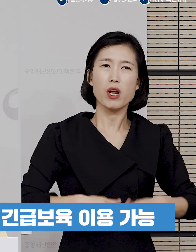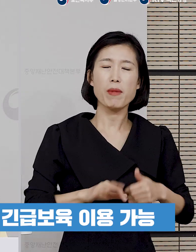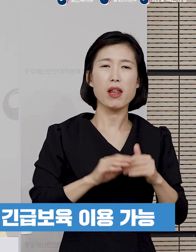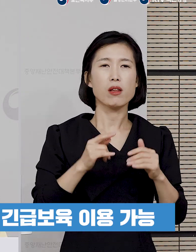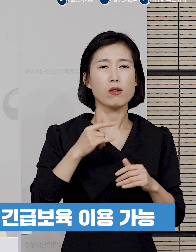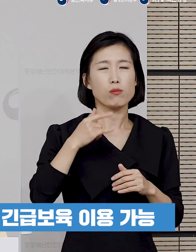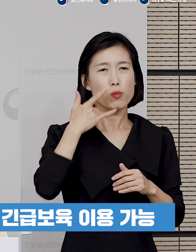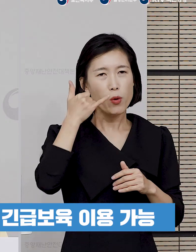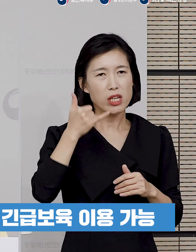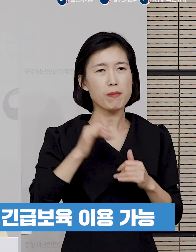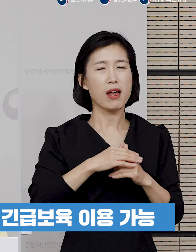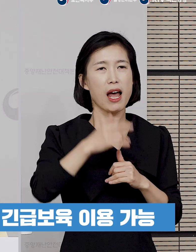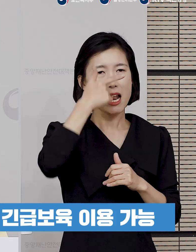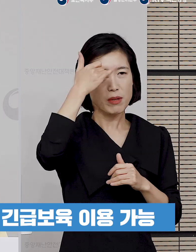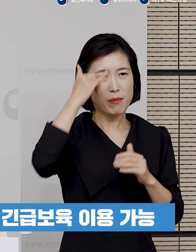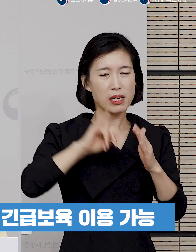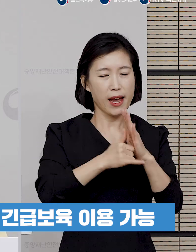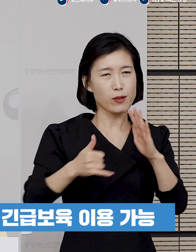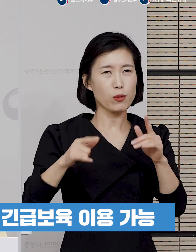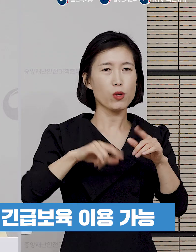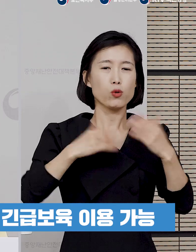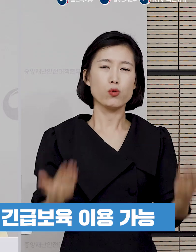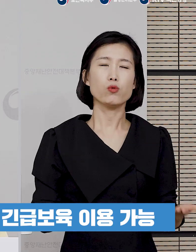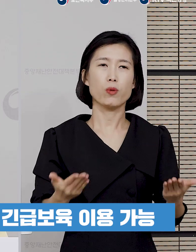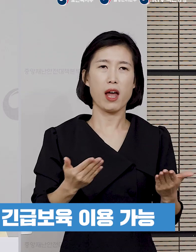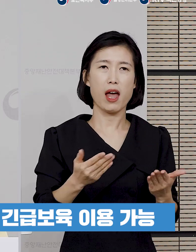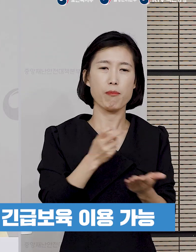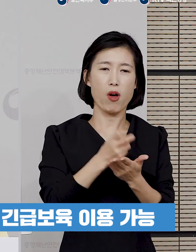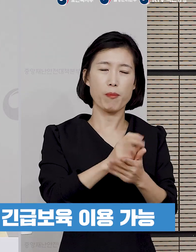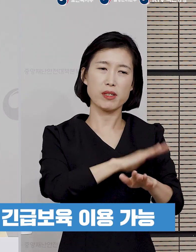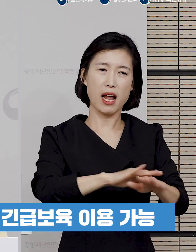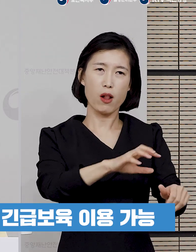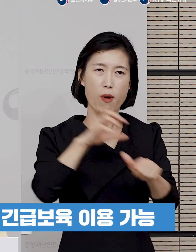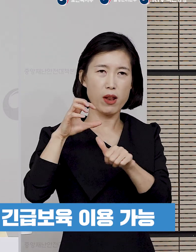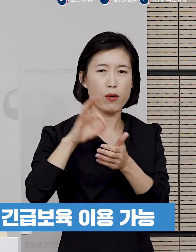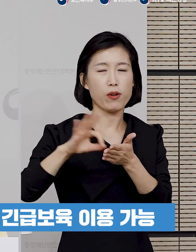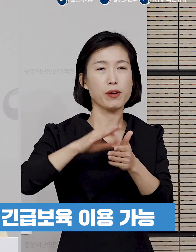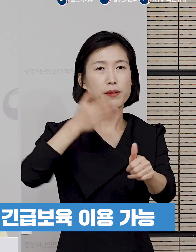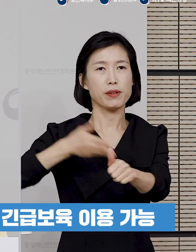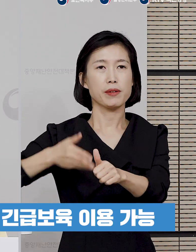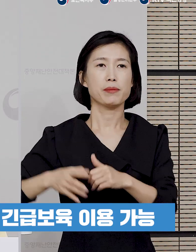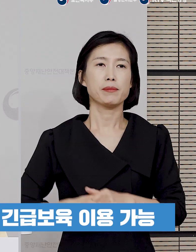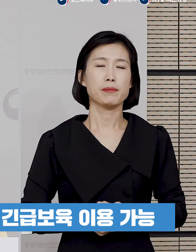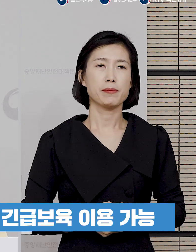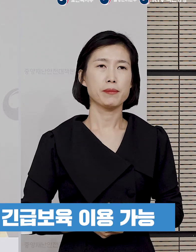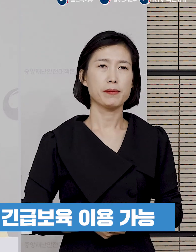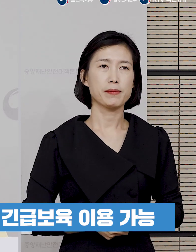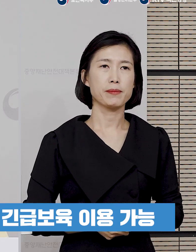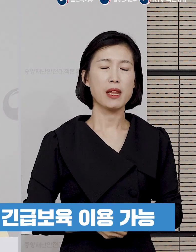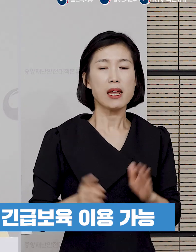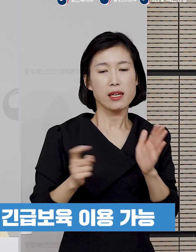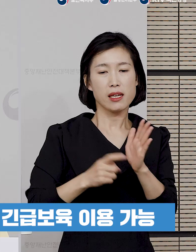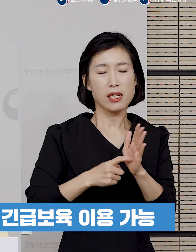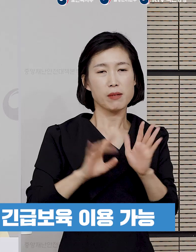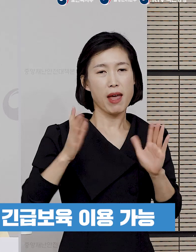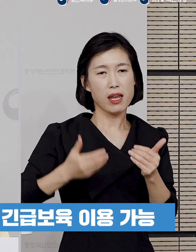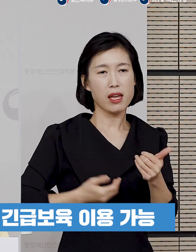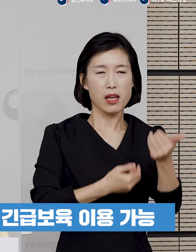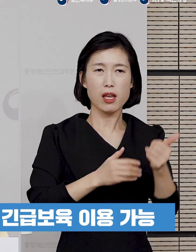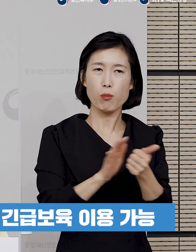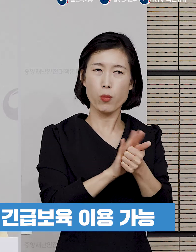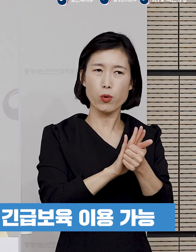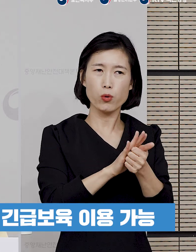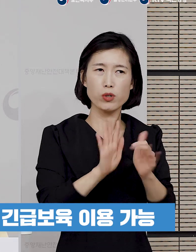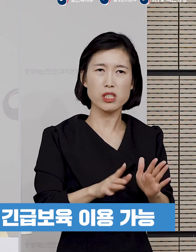범 휴가 제도 와 아이돌 범 지원 사업 등을 적극 활용해 주시기를 당부드립니다 긴급 포유